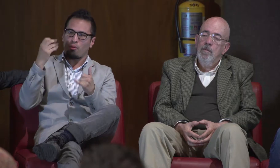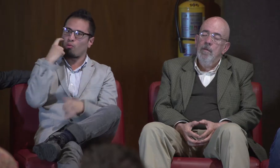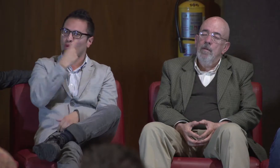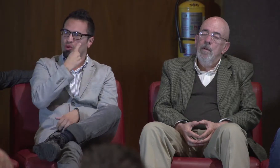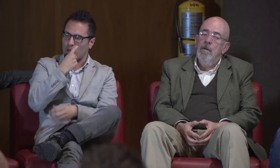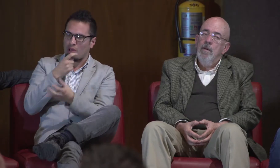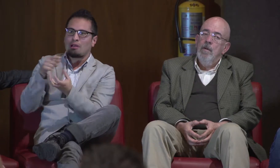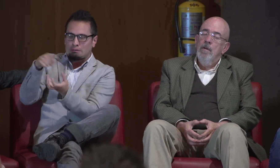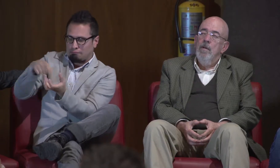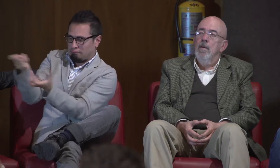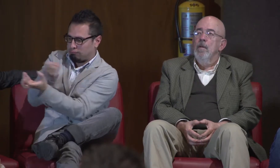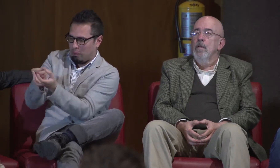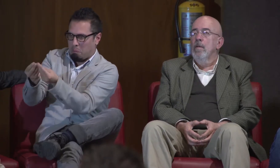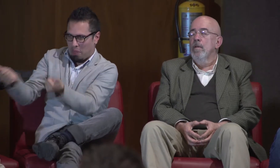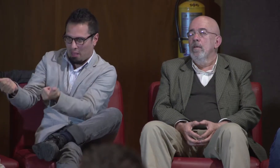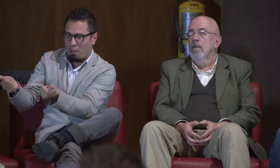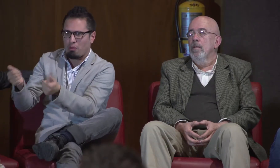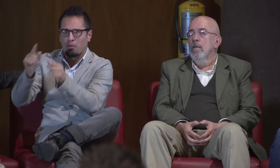rom,